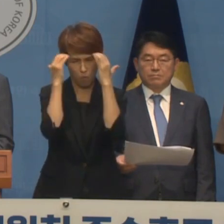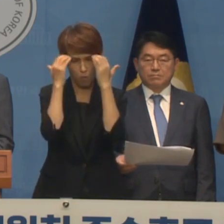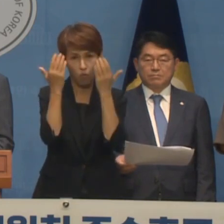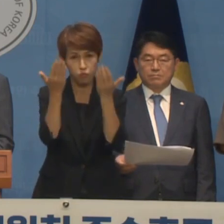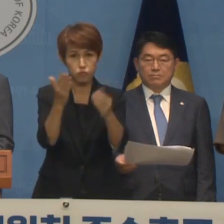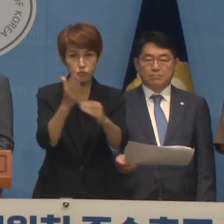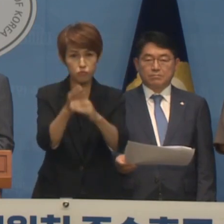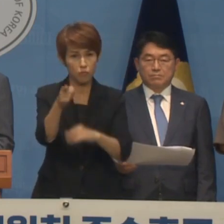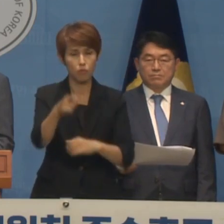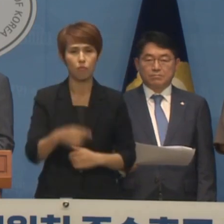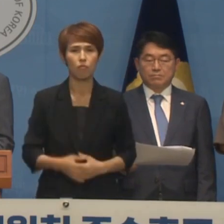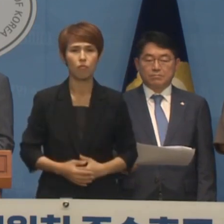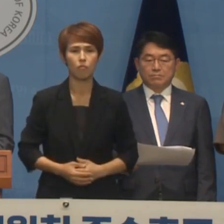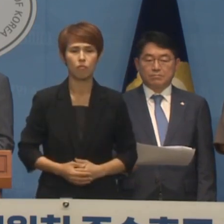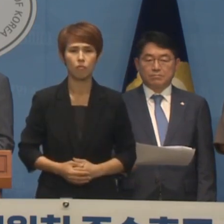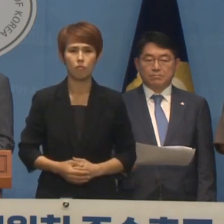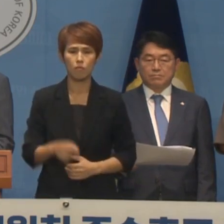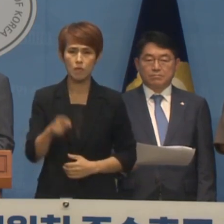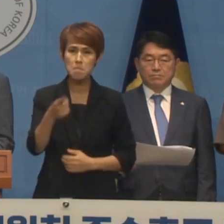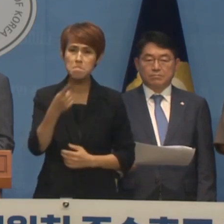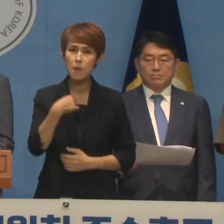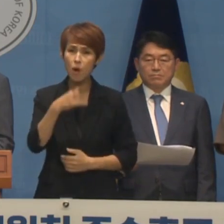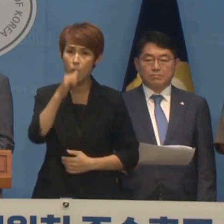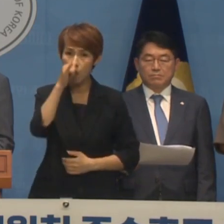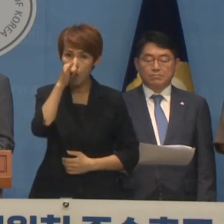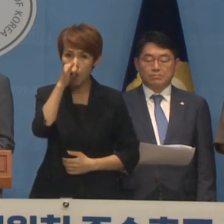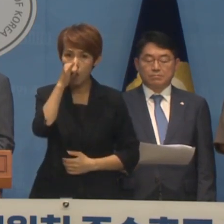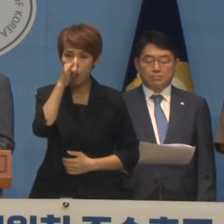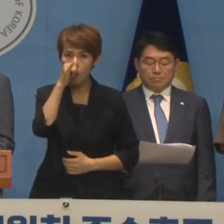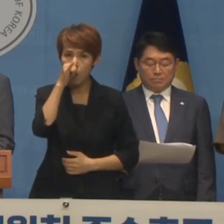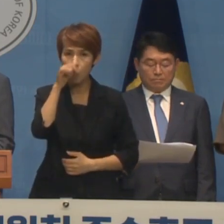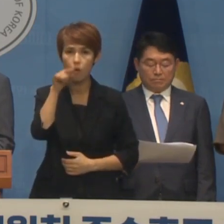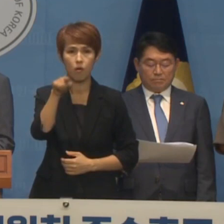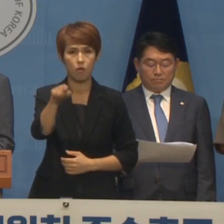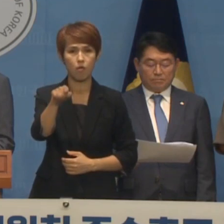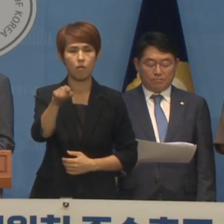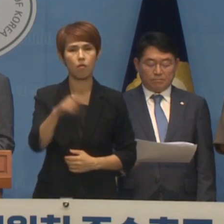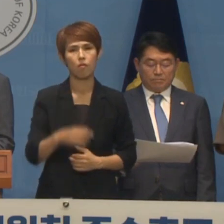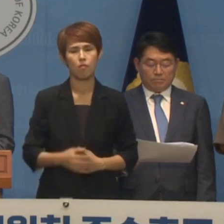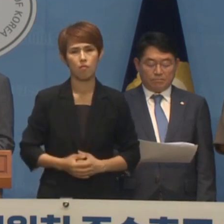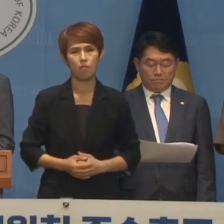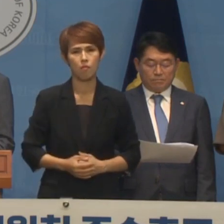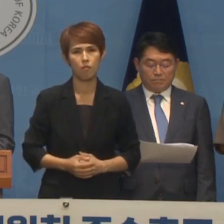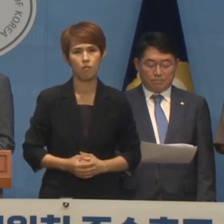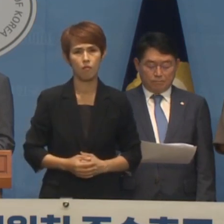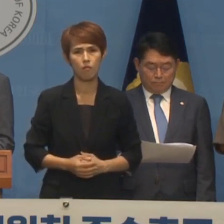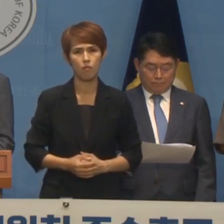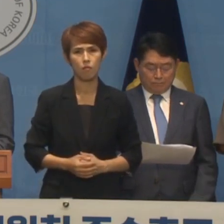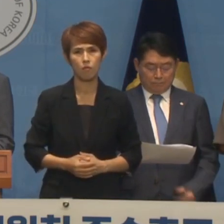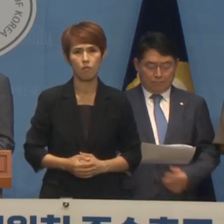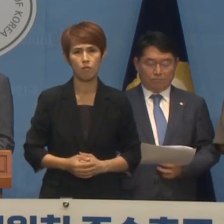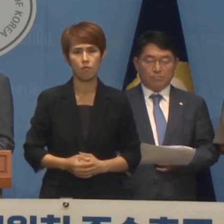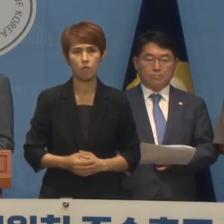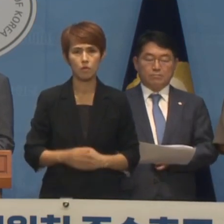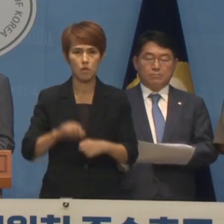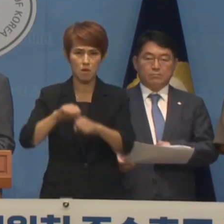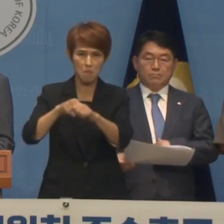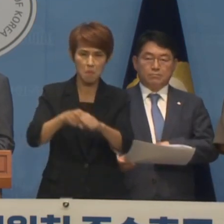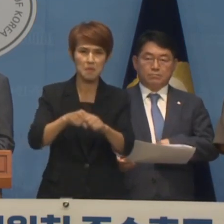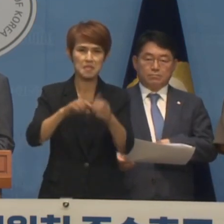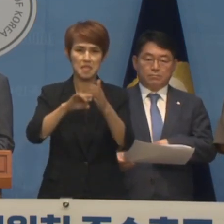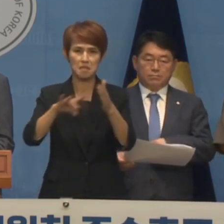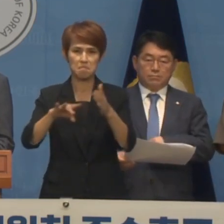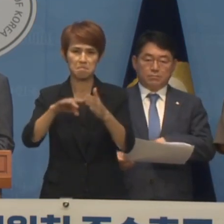것으로 확인됩니다. 이러한 전력들이 여러 업체들이 바이아웃 과정에서 확인되고 있을 뿐만 아니라 과징금과 탈세